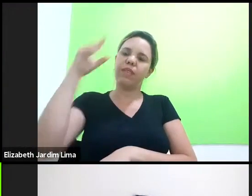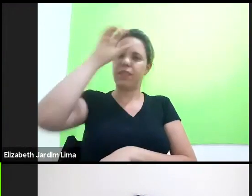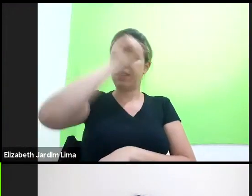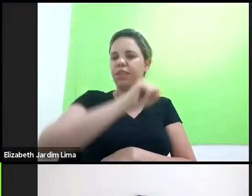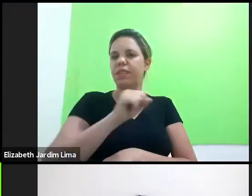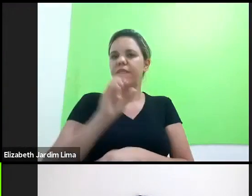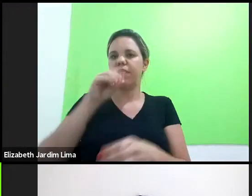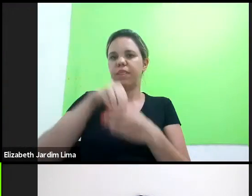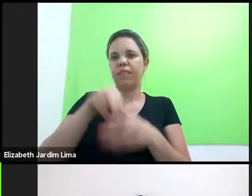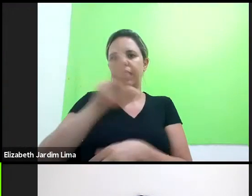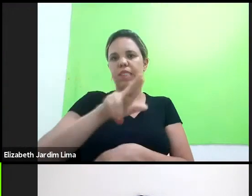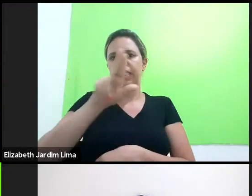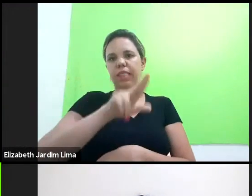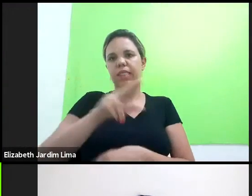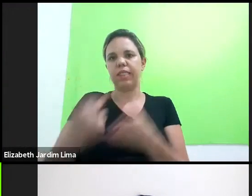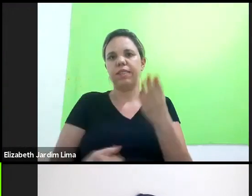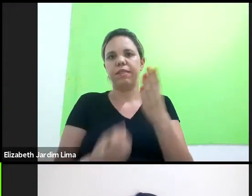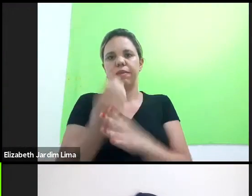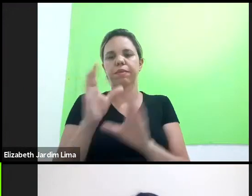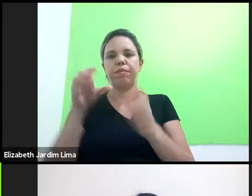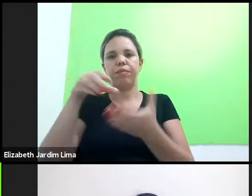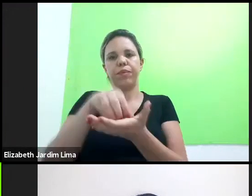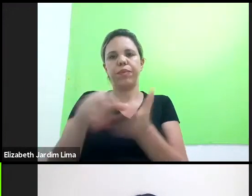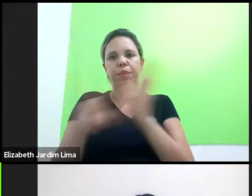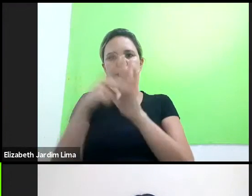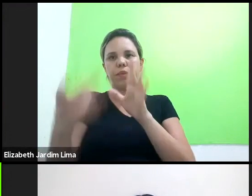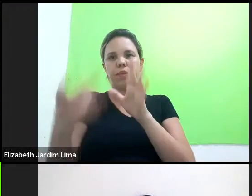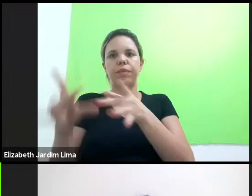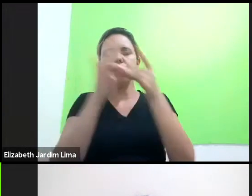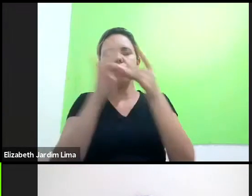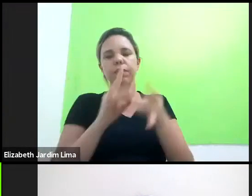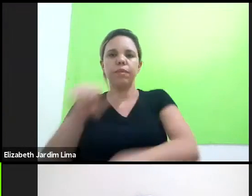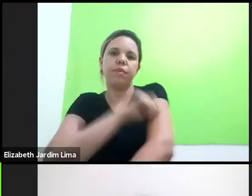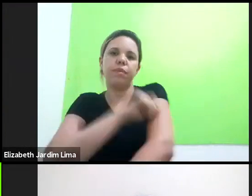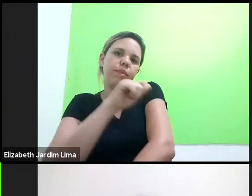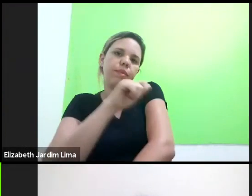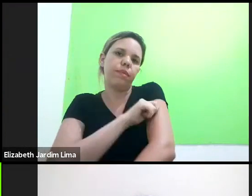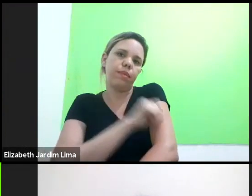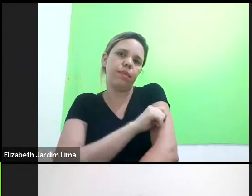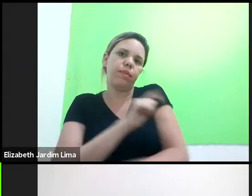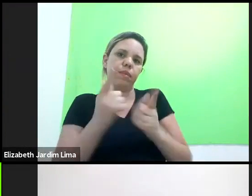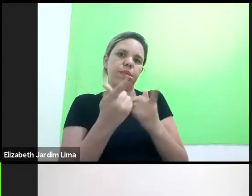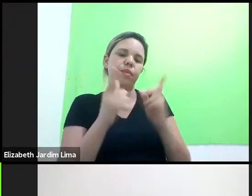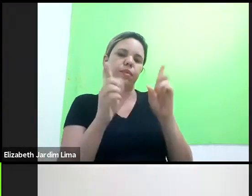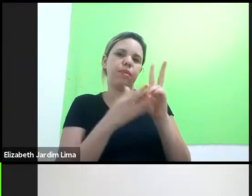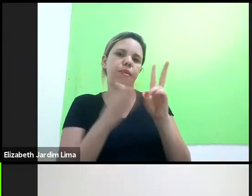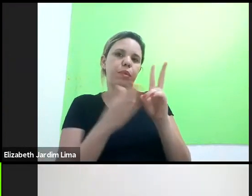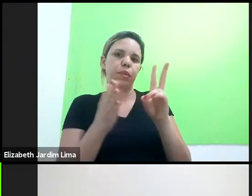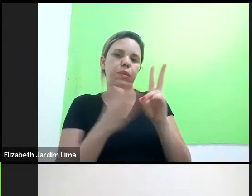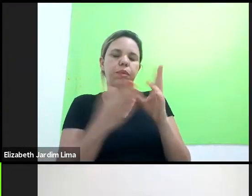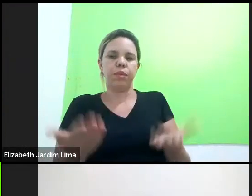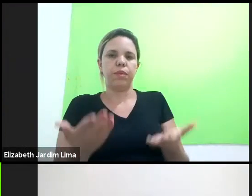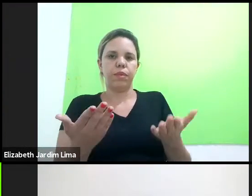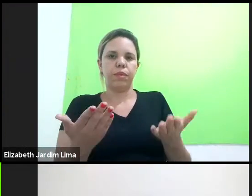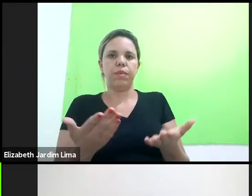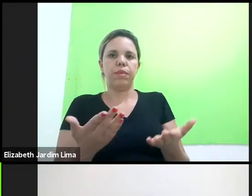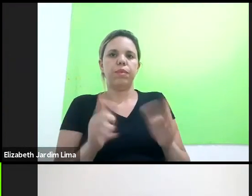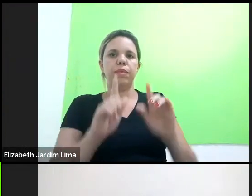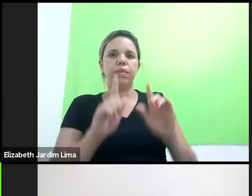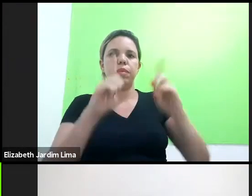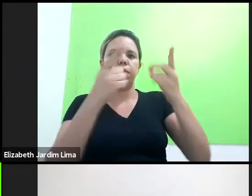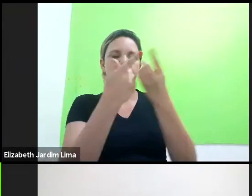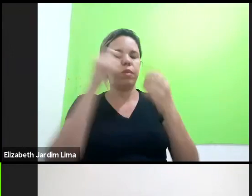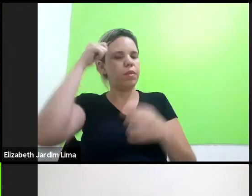da universidade, quando a gente criou o núcleo, né, de União dos Estudantes Indígenas e Quilombolas, e começou a fazer formação